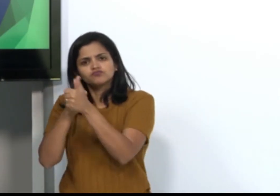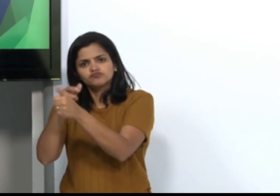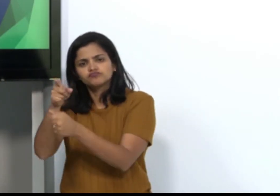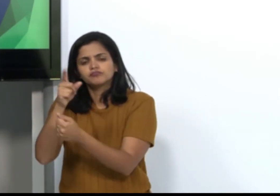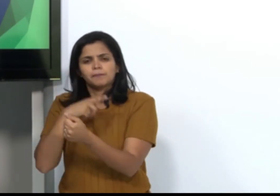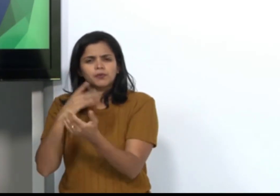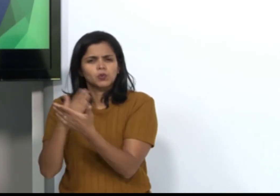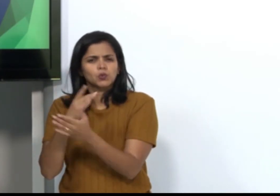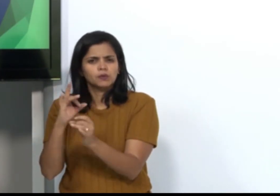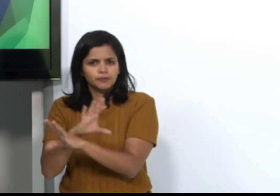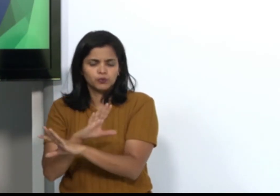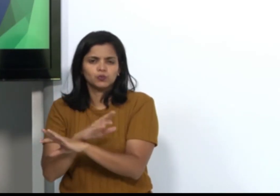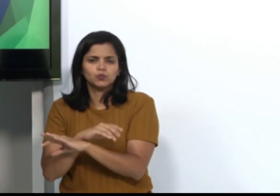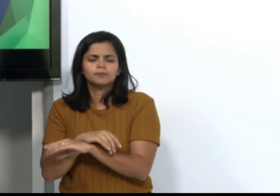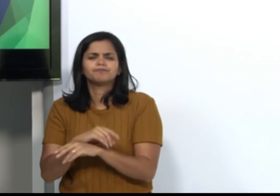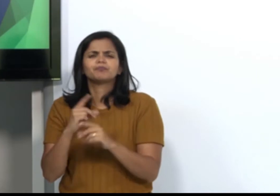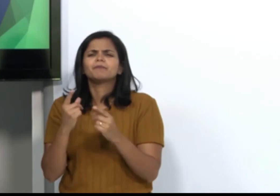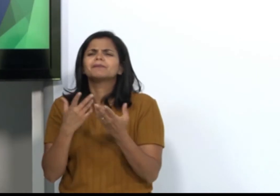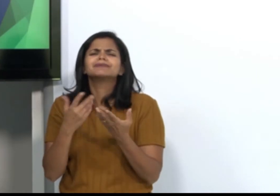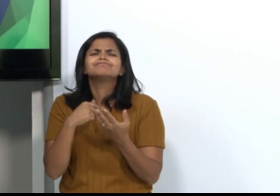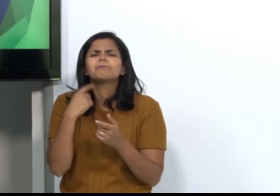Então, dúvidas, caso não tenha ficado claro,